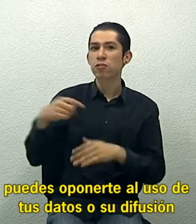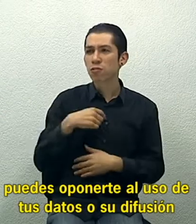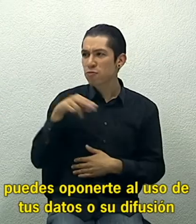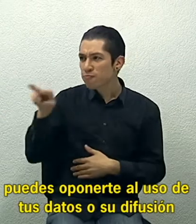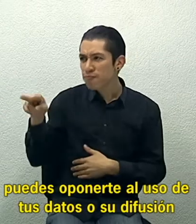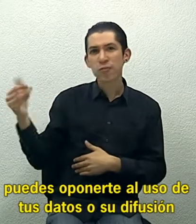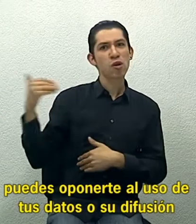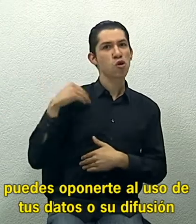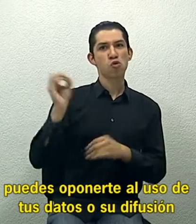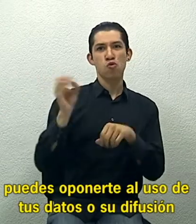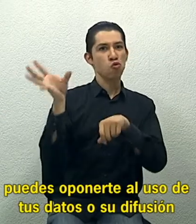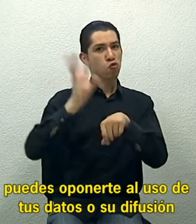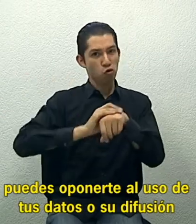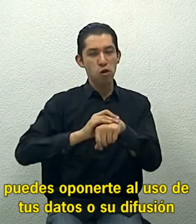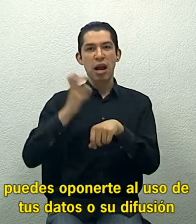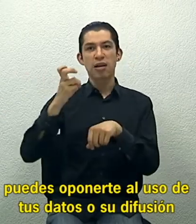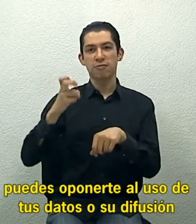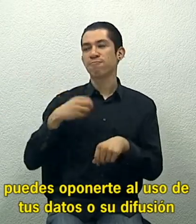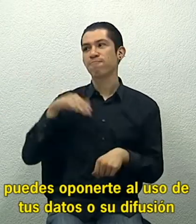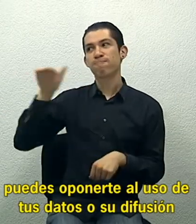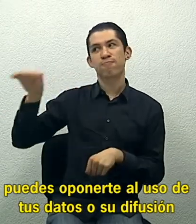de tus datos o su difusión